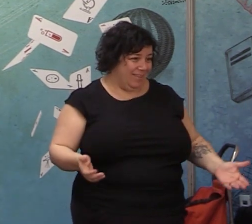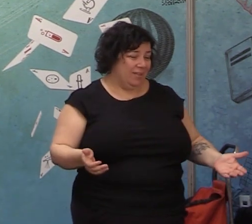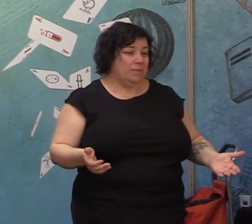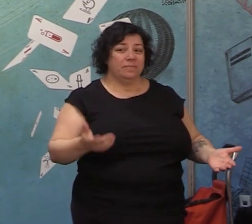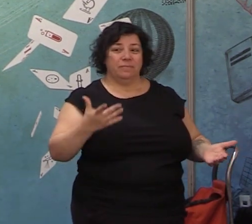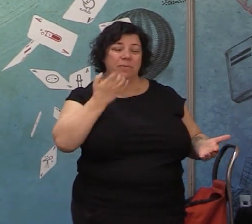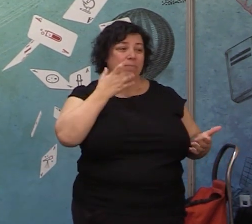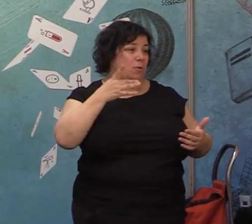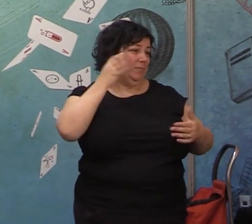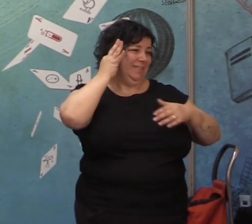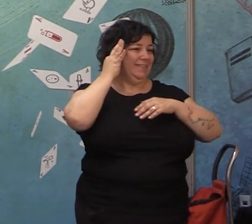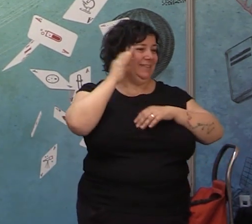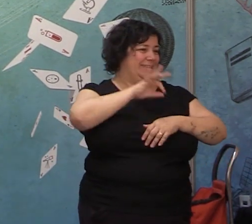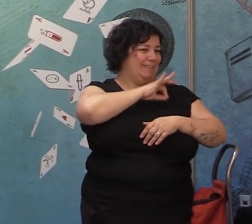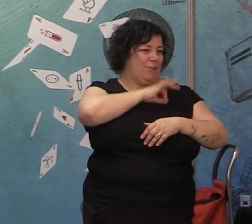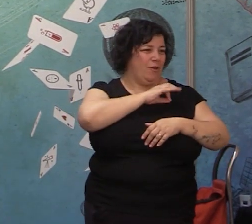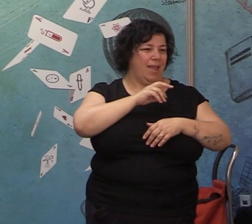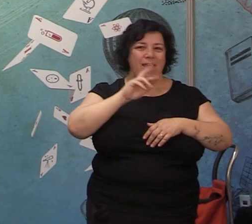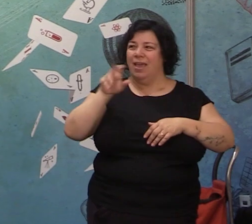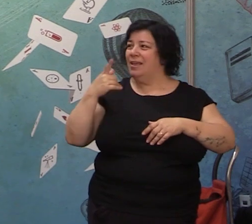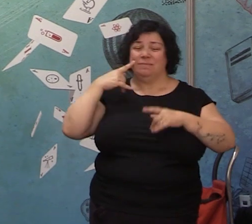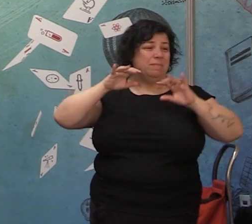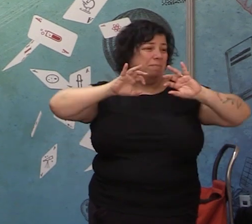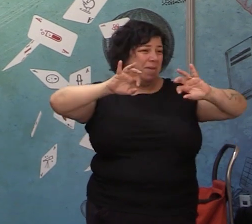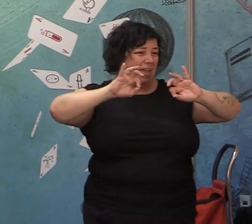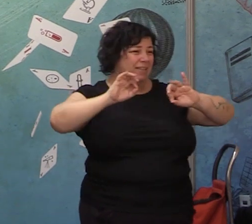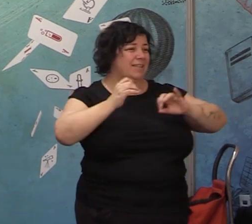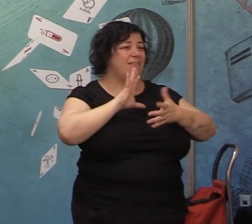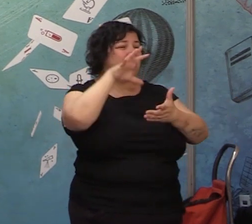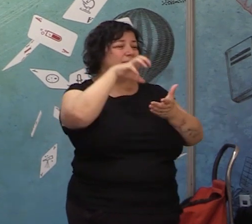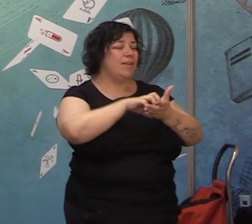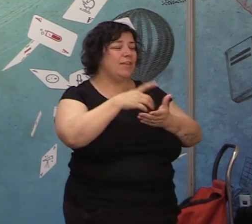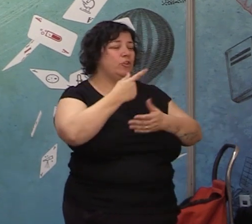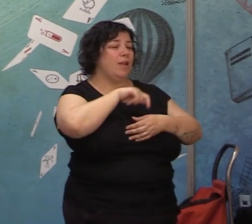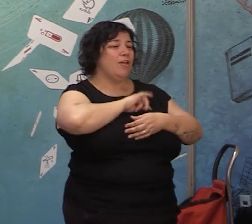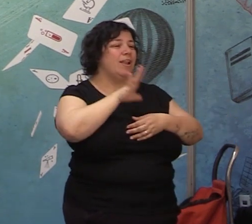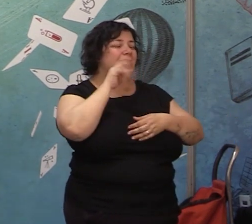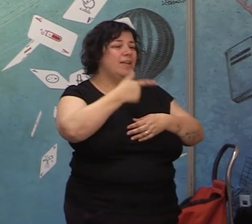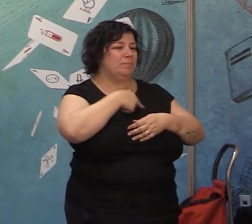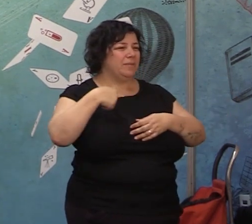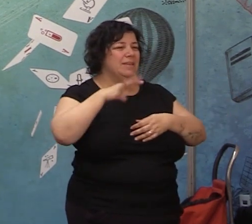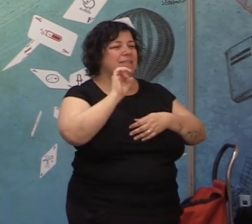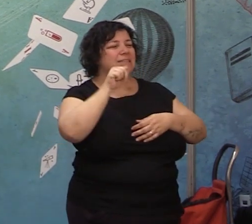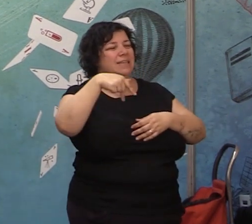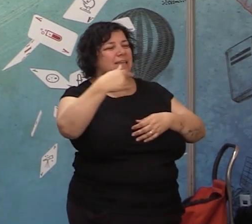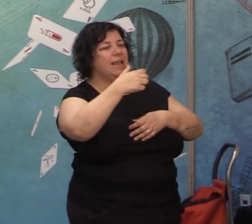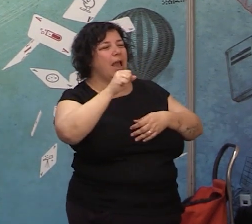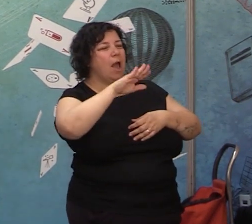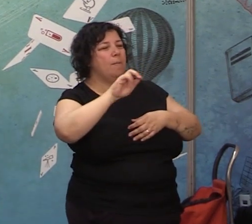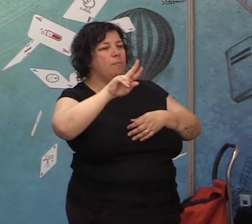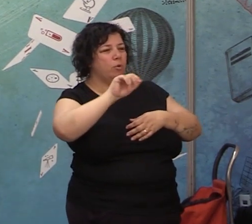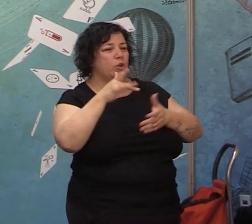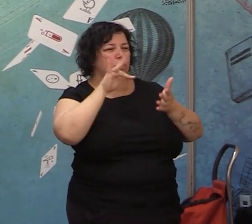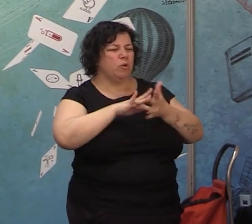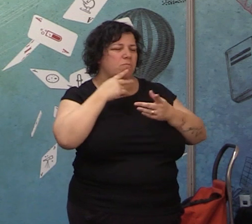Esta señora es una gran especialista del Centro Nacional del Corazón de Singapur y hace unos años en un